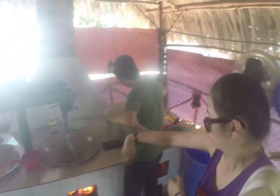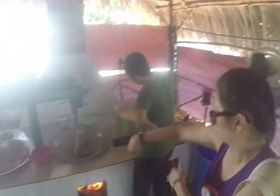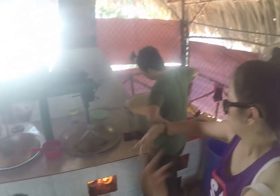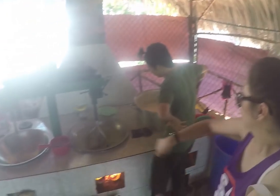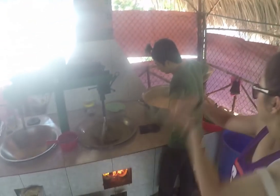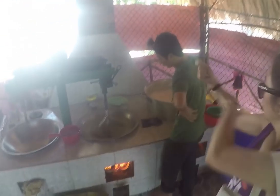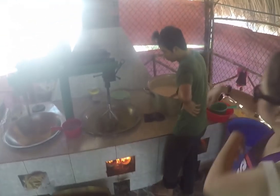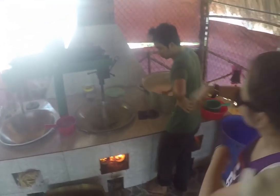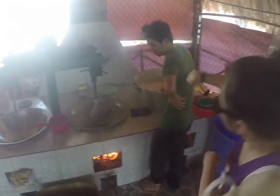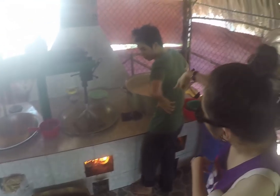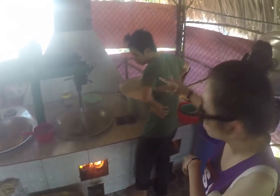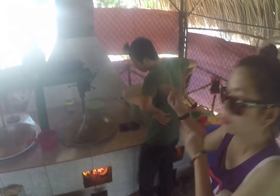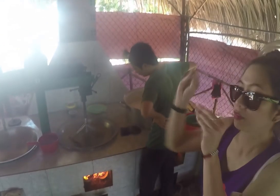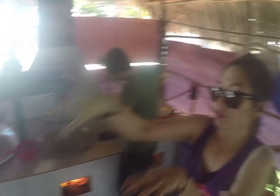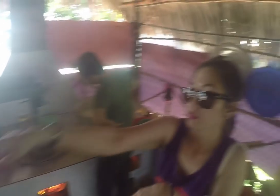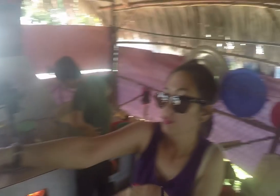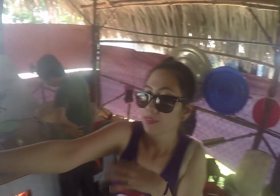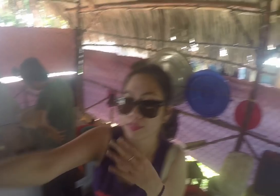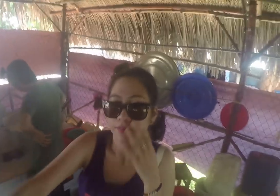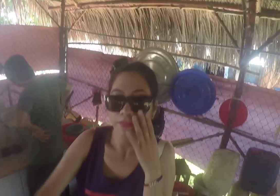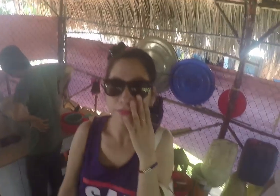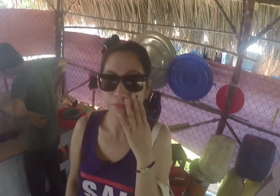die gewonnene Masse wird gekocht und dann geht's dort weiter.